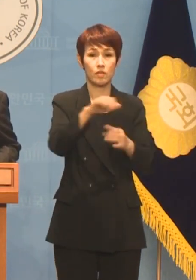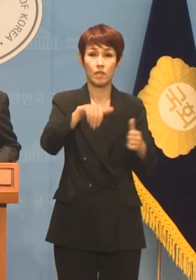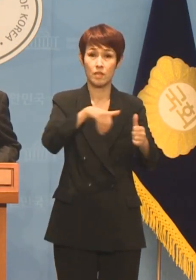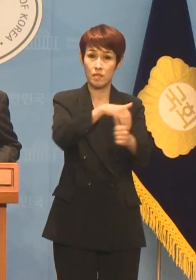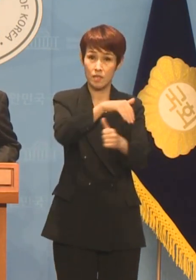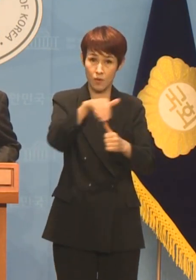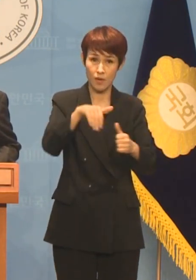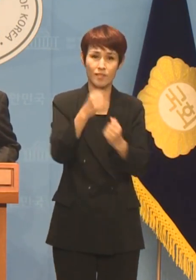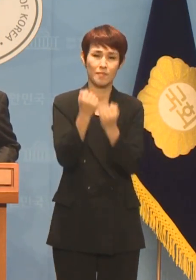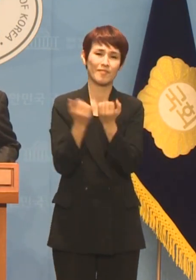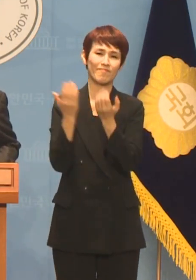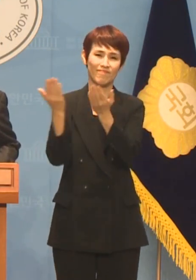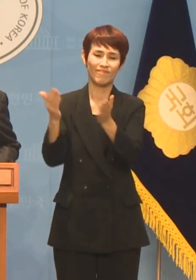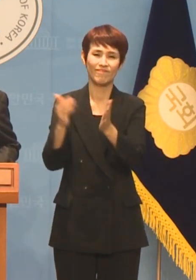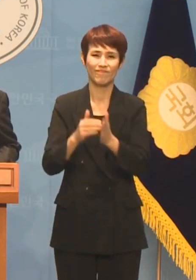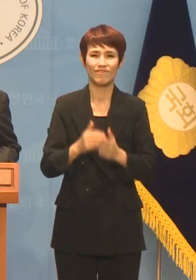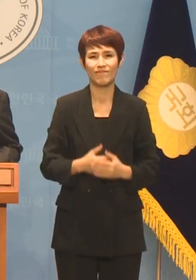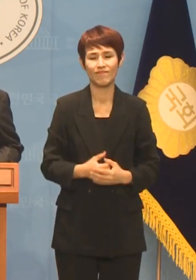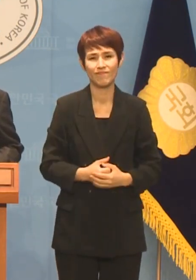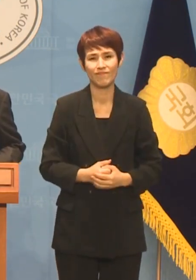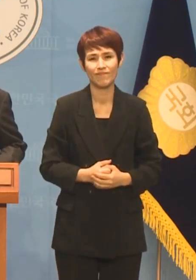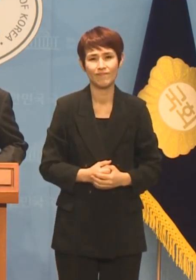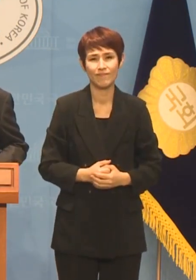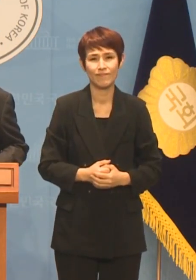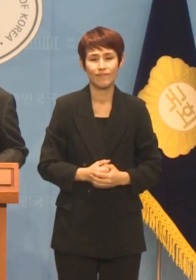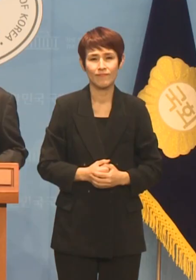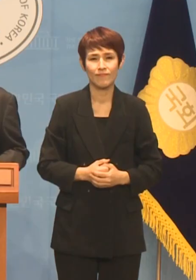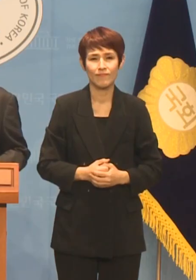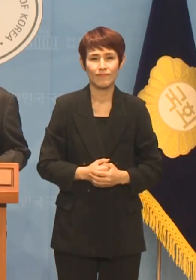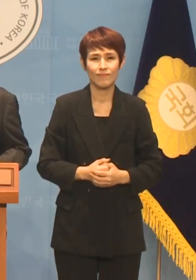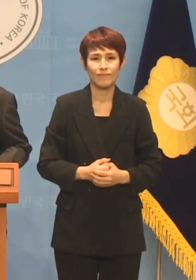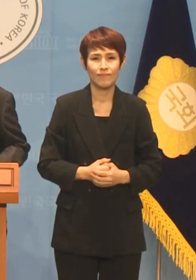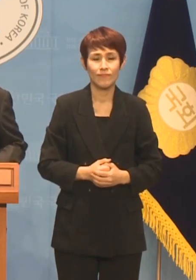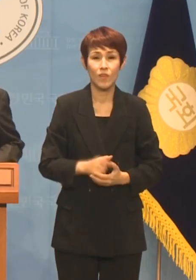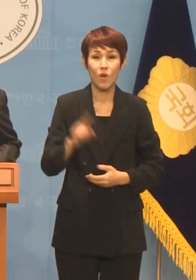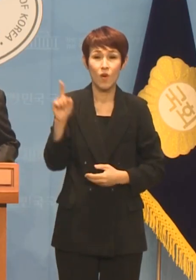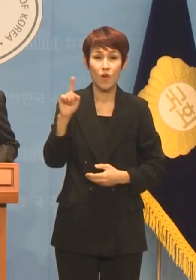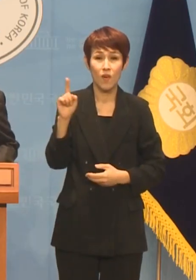전국 상황도 설명하였습니다. 어느